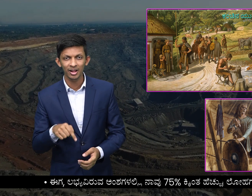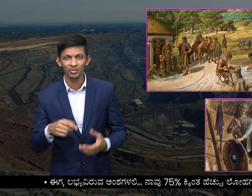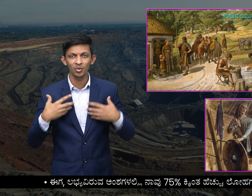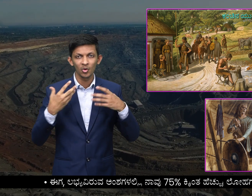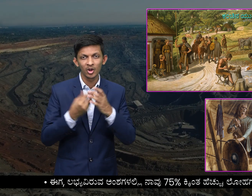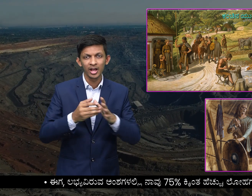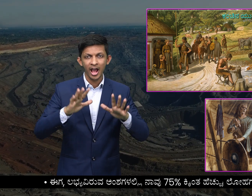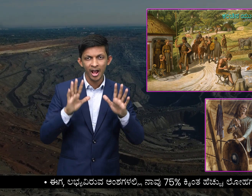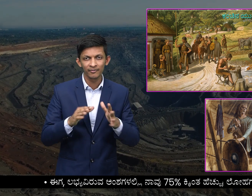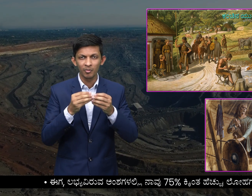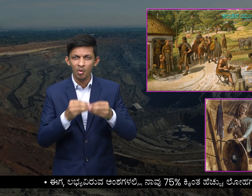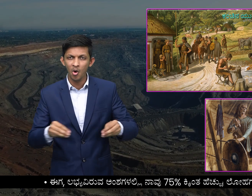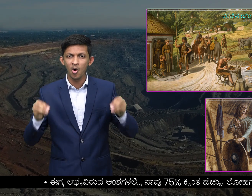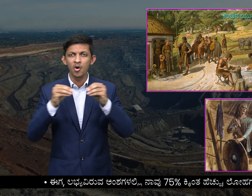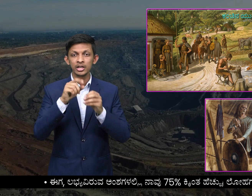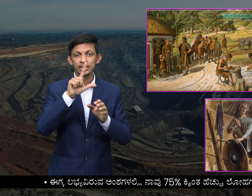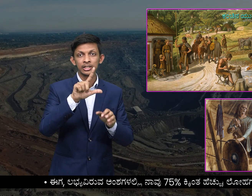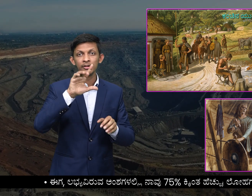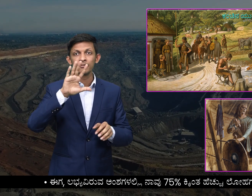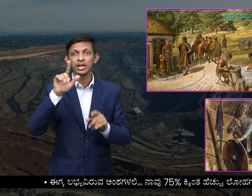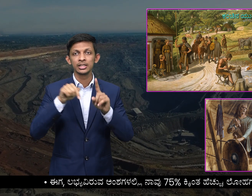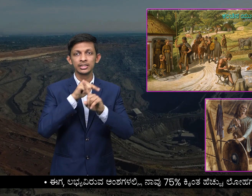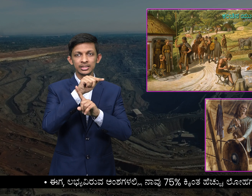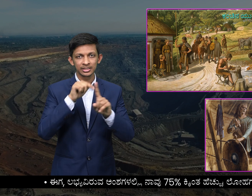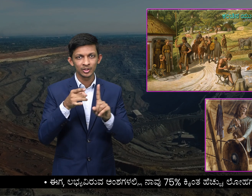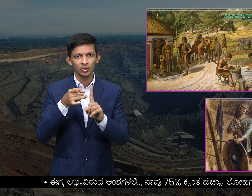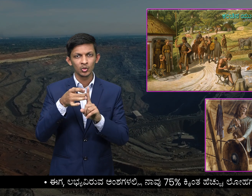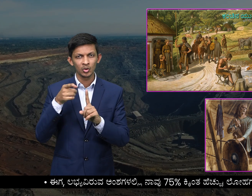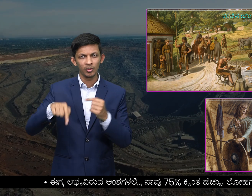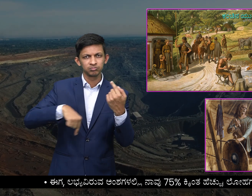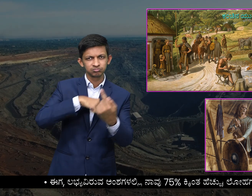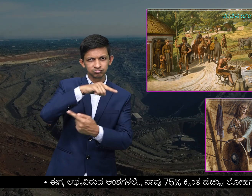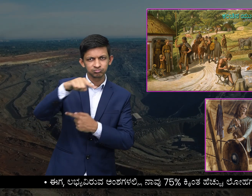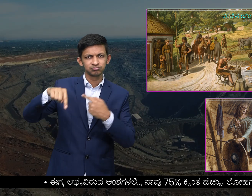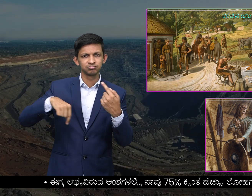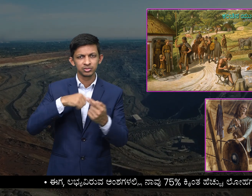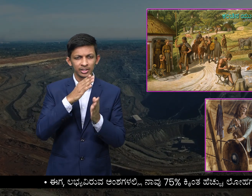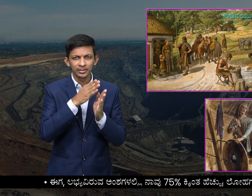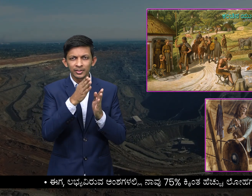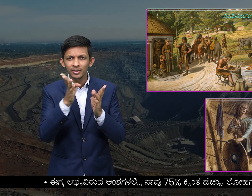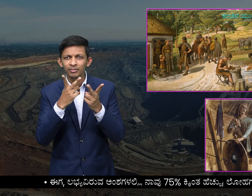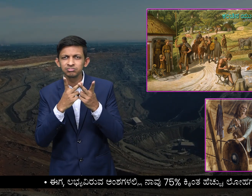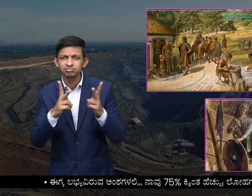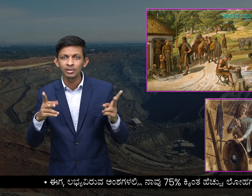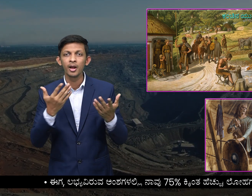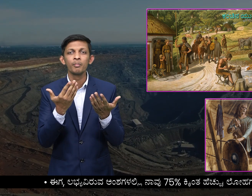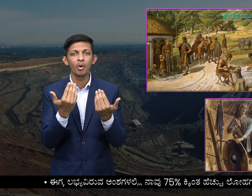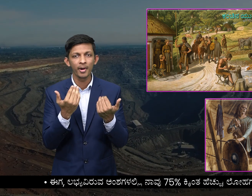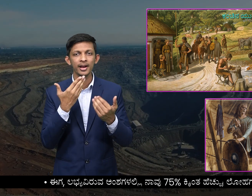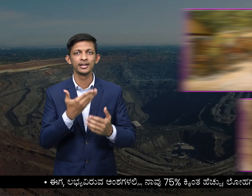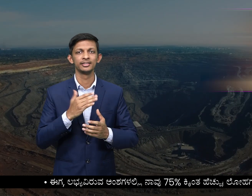ಈಗ ಲಭ್ಯವಿರುವ ಅಂಶಗಳಲ್ಲಿ ನಾವು 75% ಹೆಚ್ಚು ಲೋಹಗಳನ್ನ ಹೊಂದಿದ್ದೇವೆ.